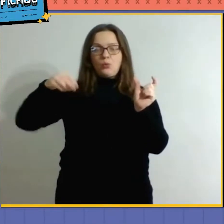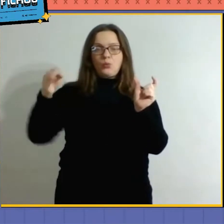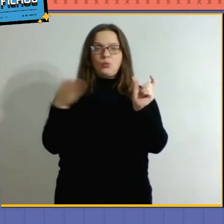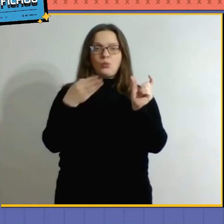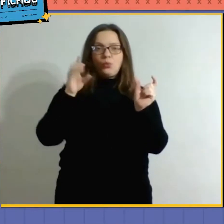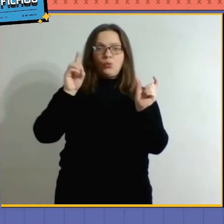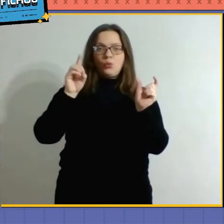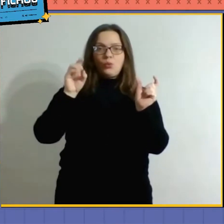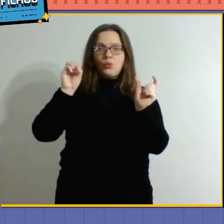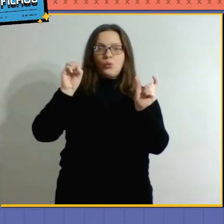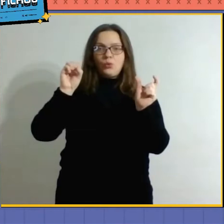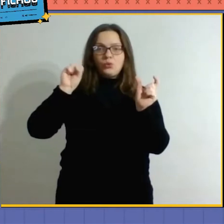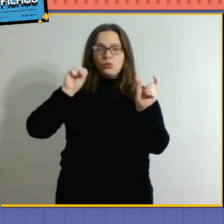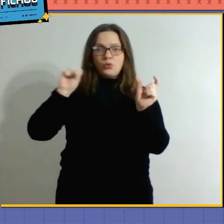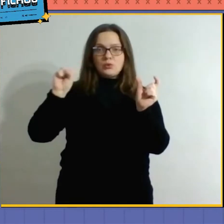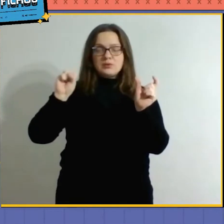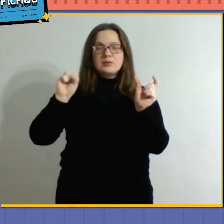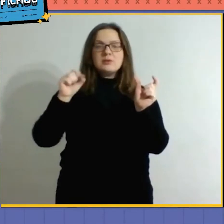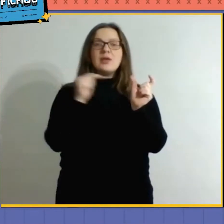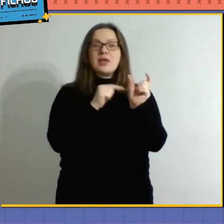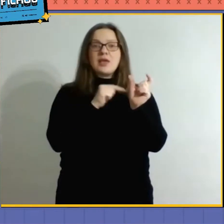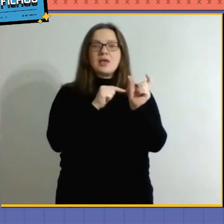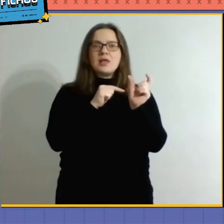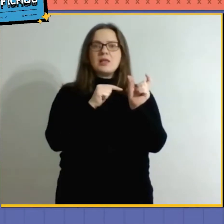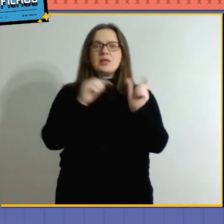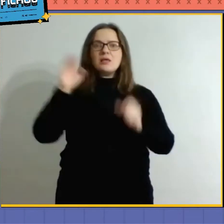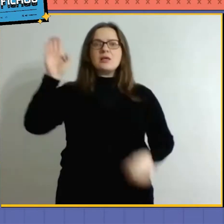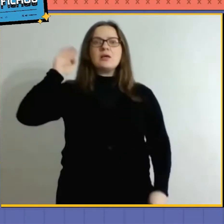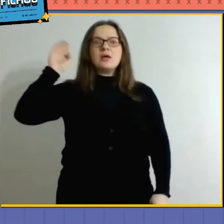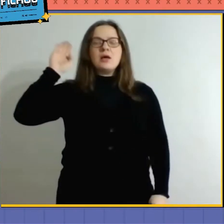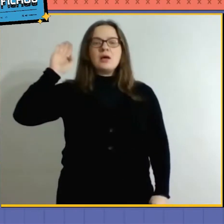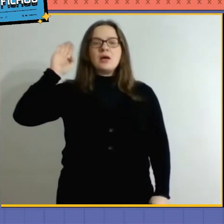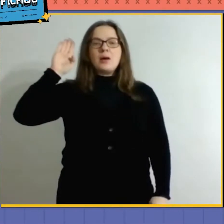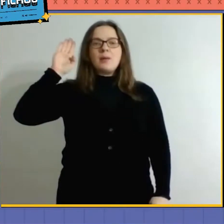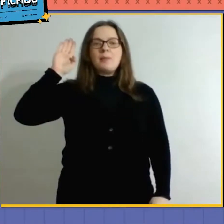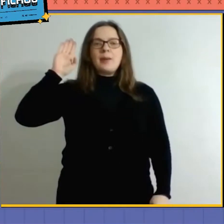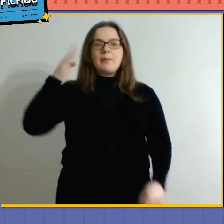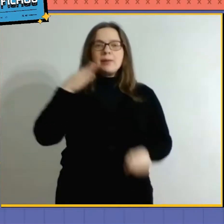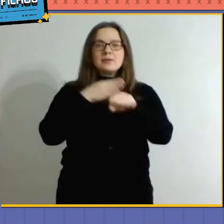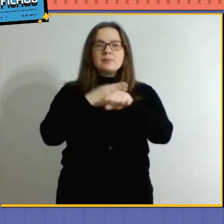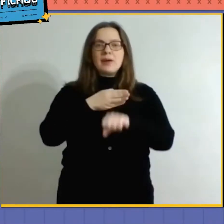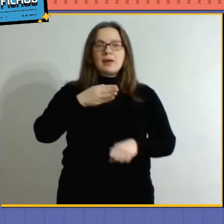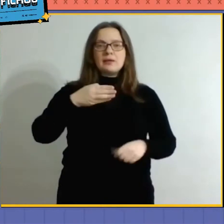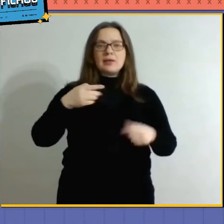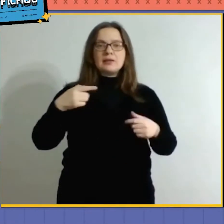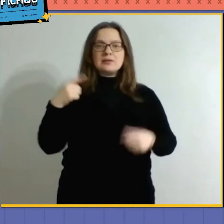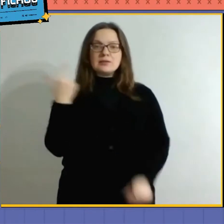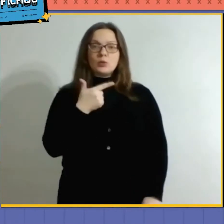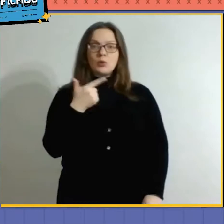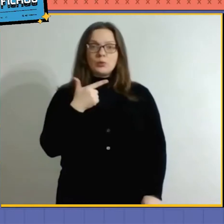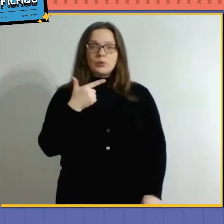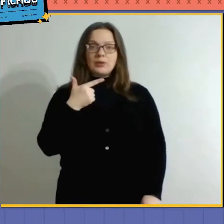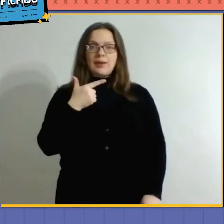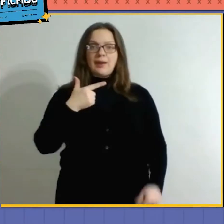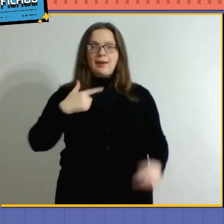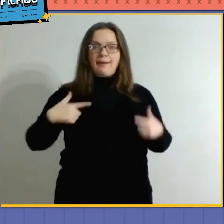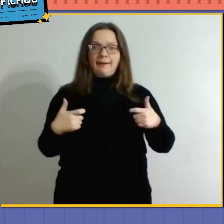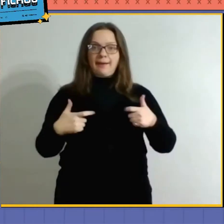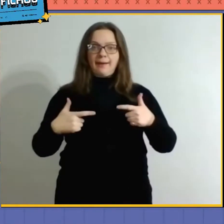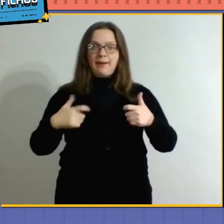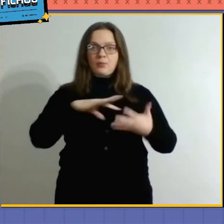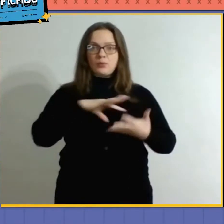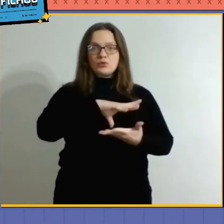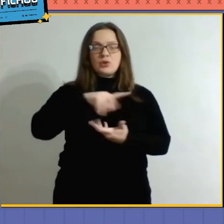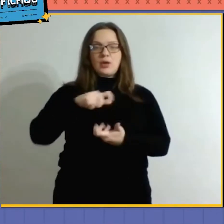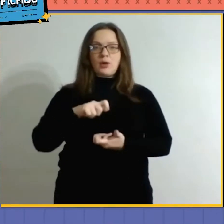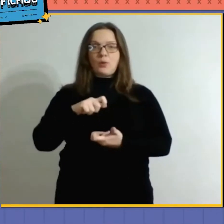exército durante a segunda guerra mundial mas ele se alistou amados adolescentes não para matar ninguém mas